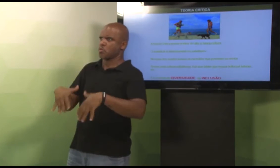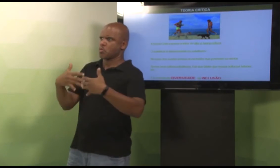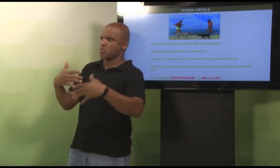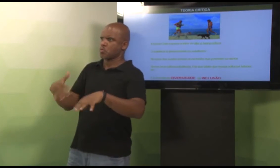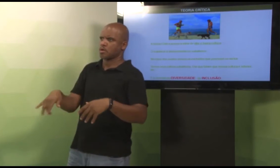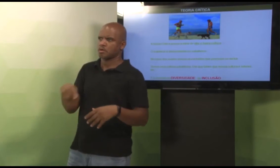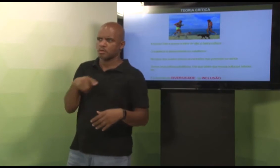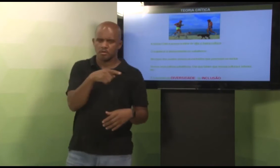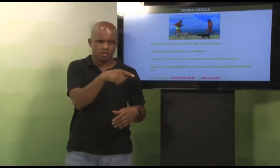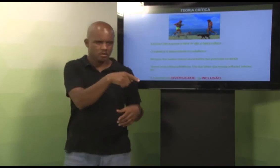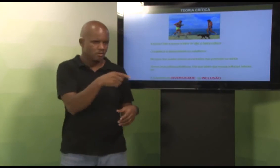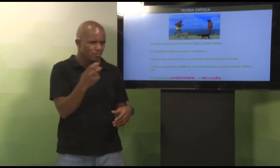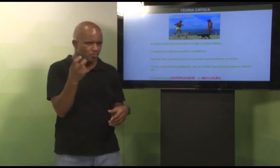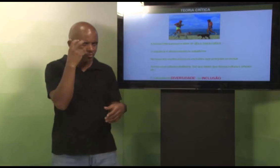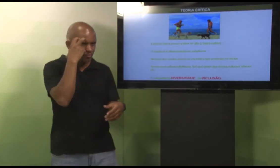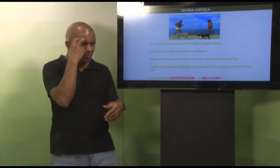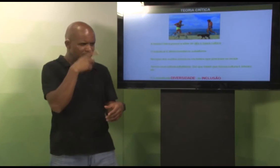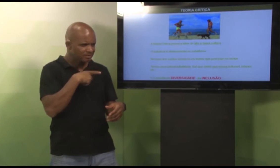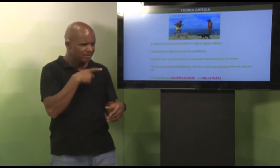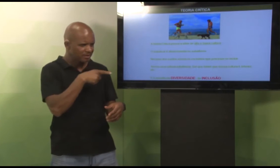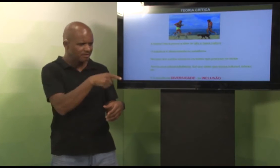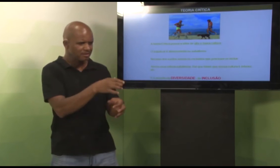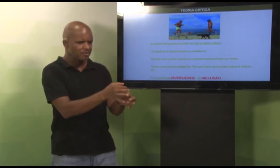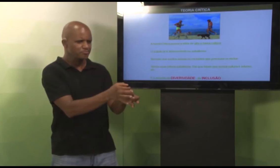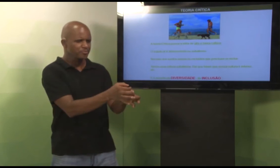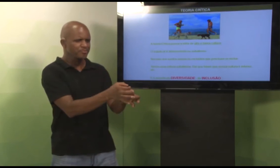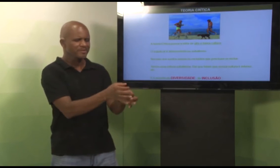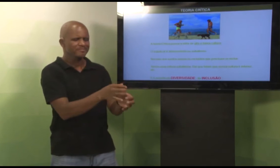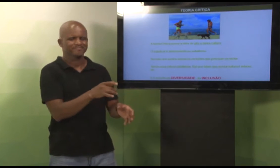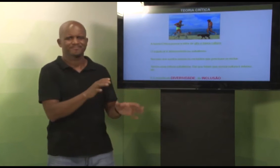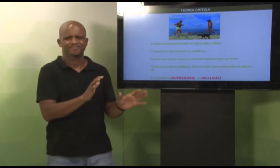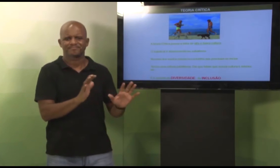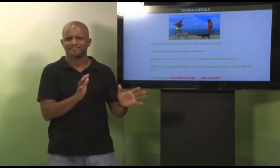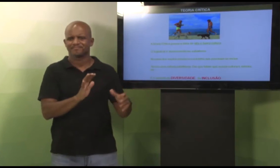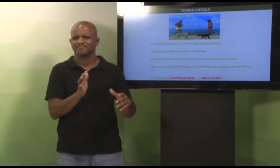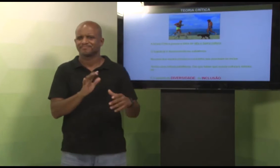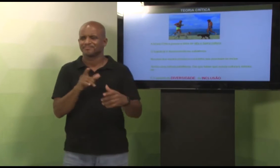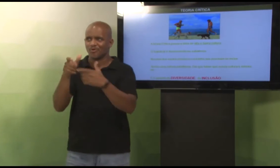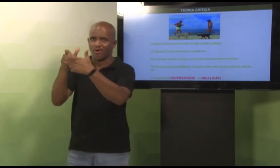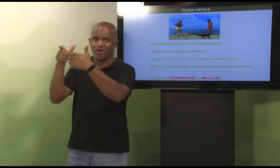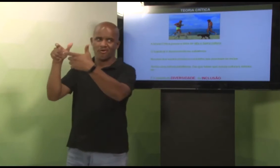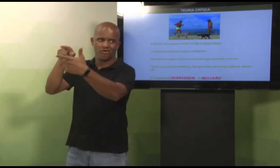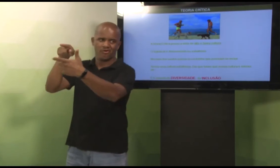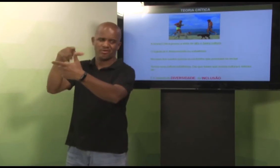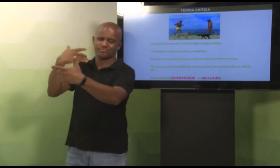ouvinte majoritária e temos uma cultura minoritária.